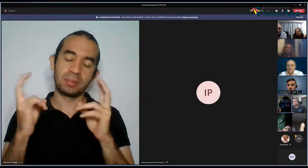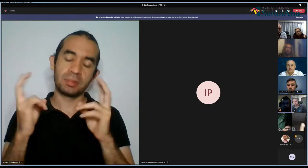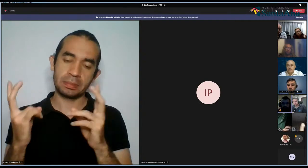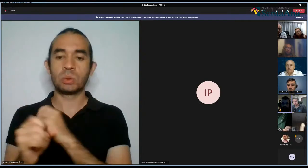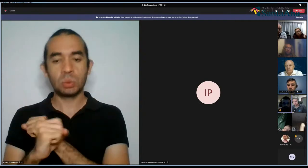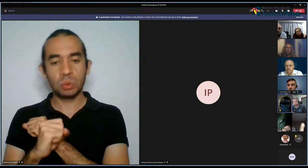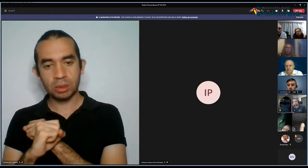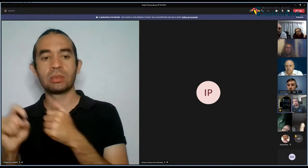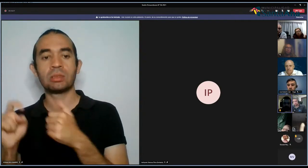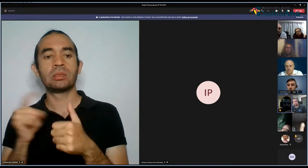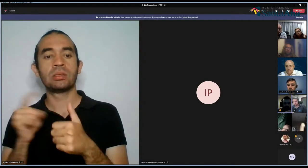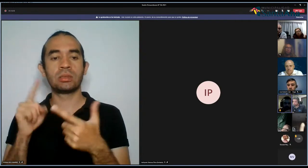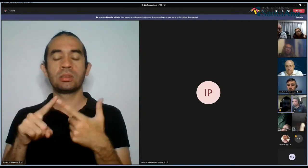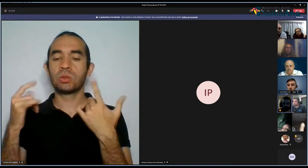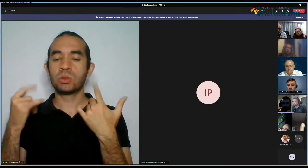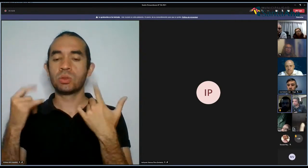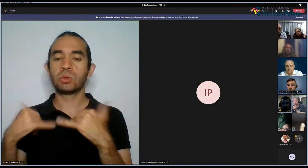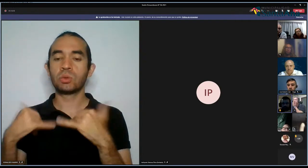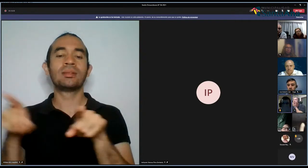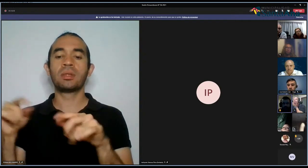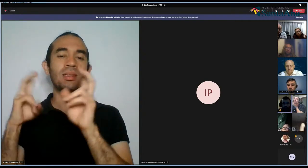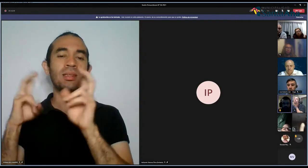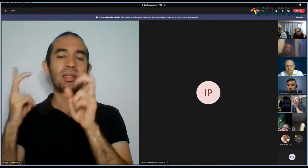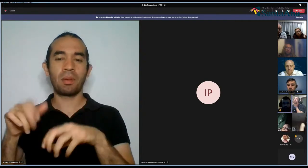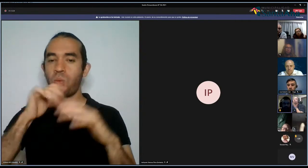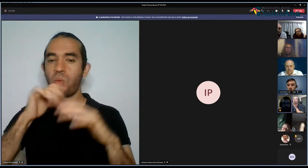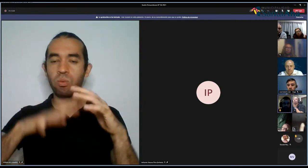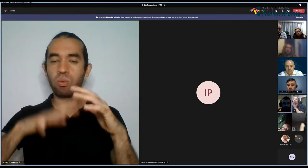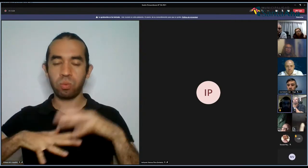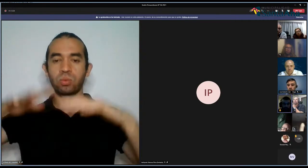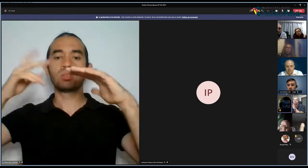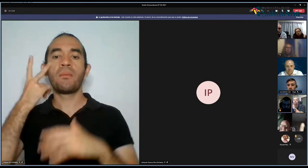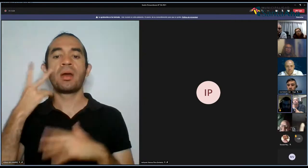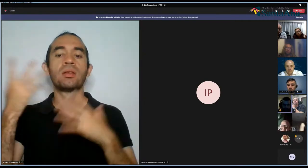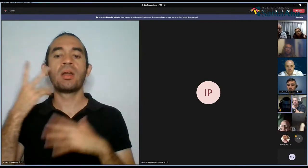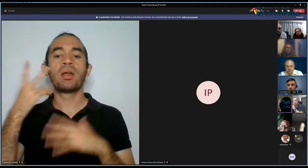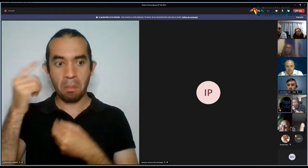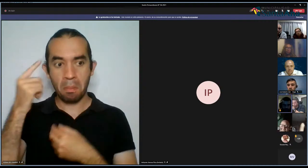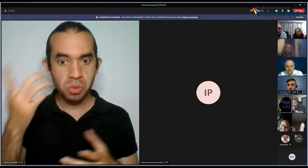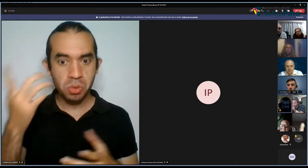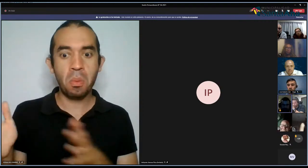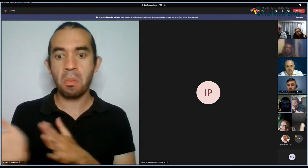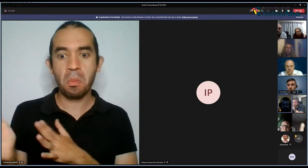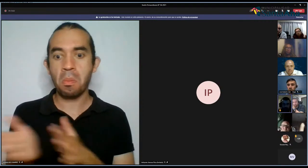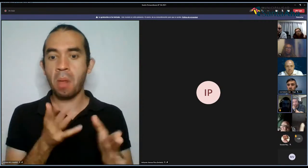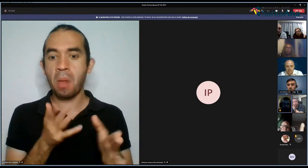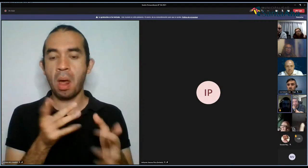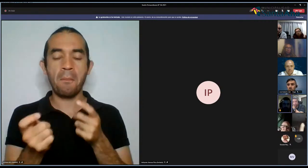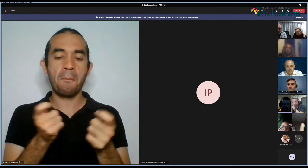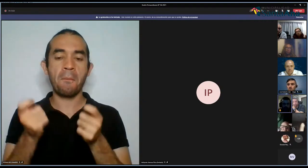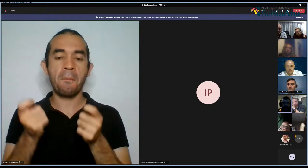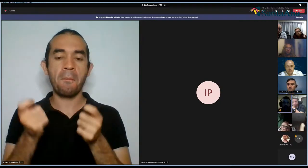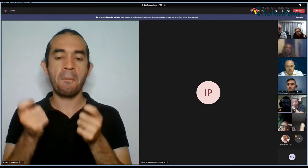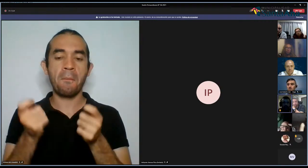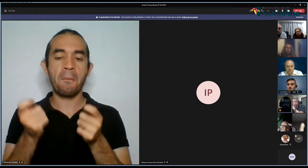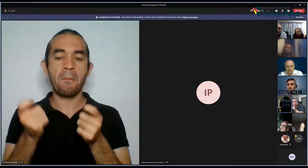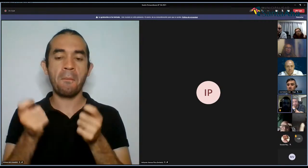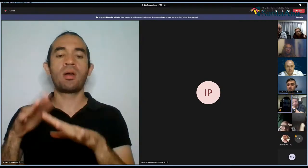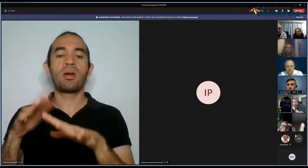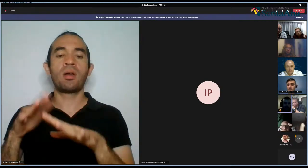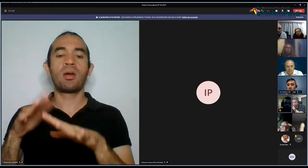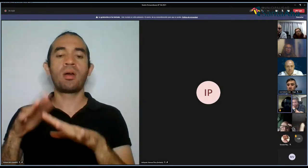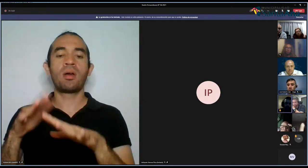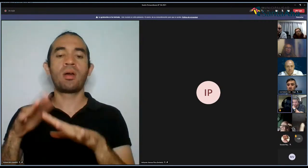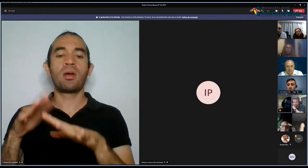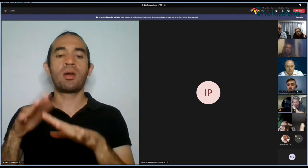y sigue el tema de las inundaciones entonces ver si se ha pensado o se tiene un plan de manejo integral de esta zona porque dice hay tantas preocupaciones es